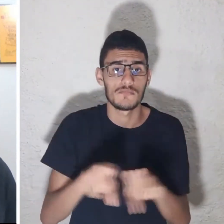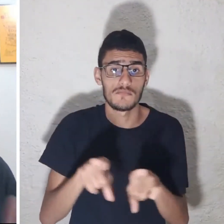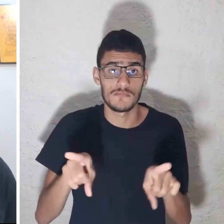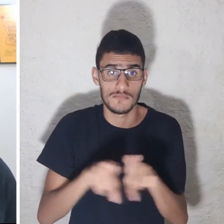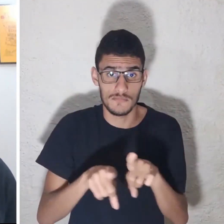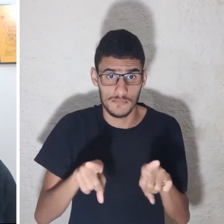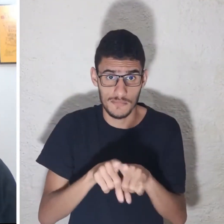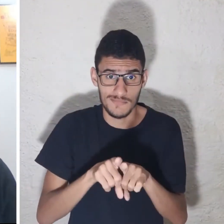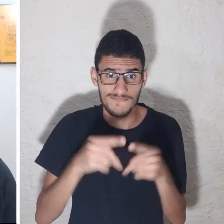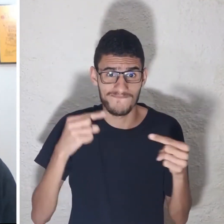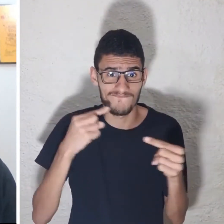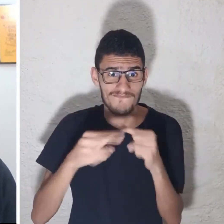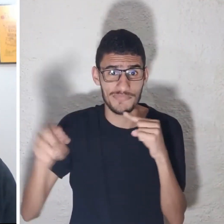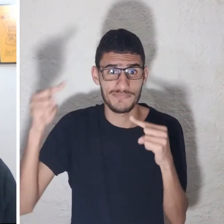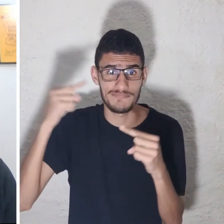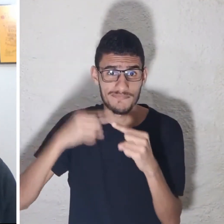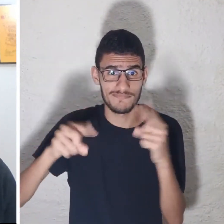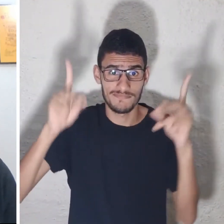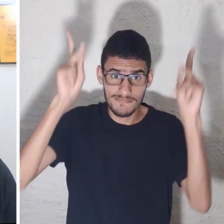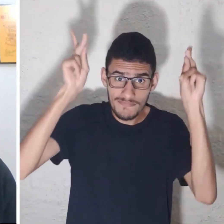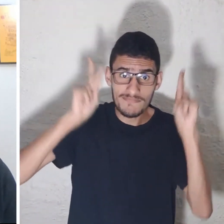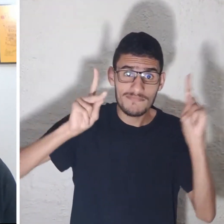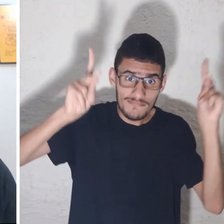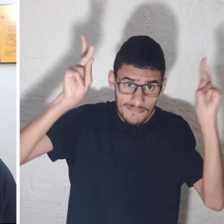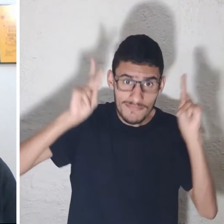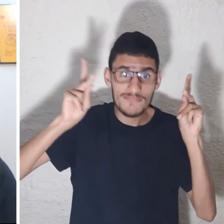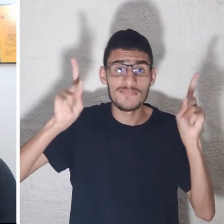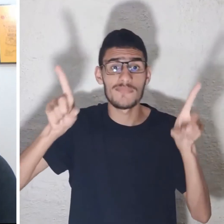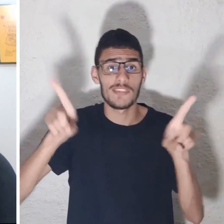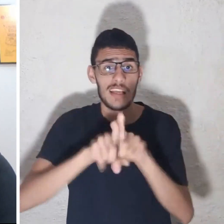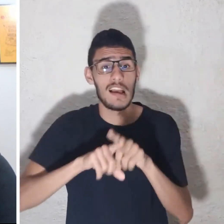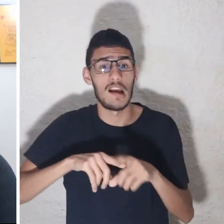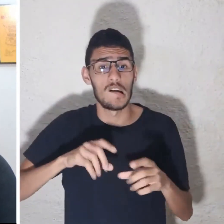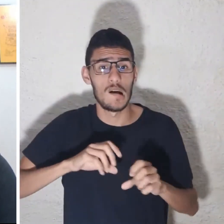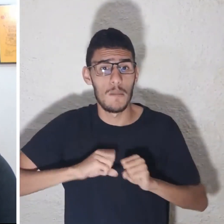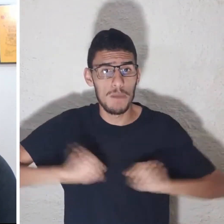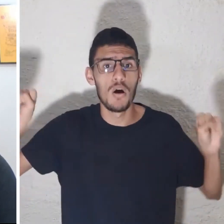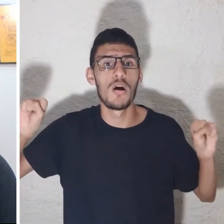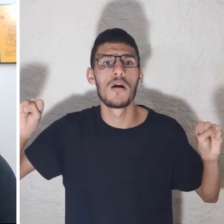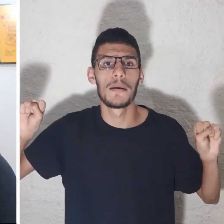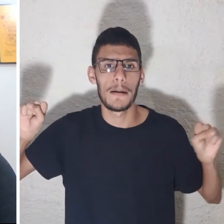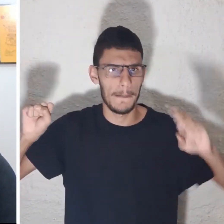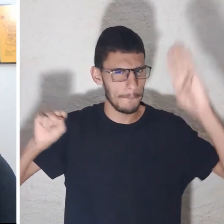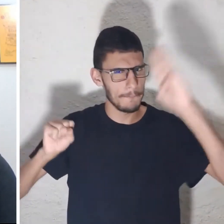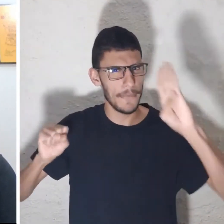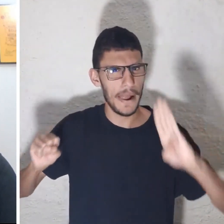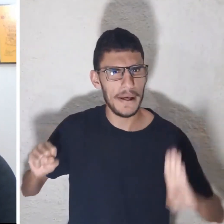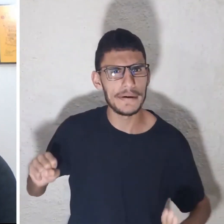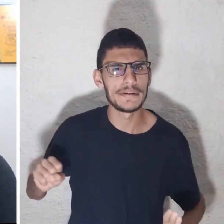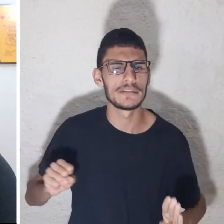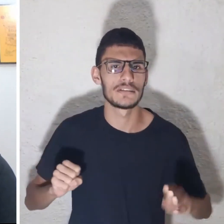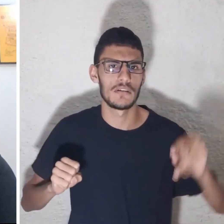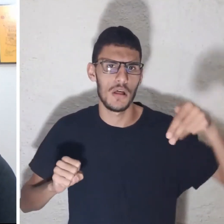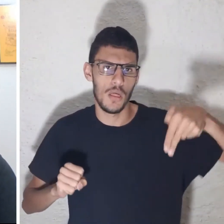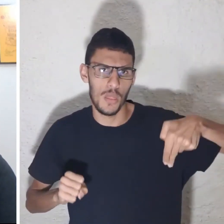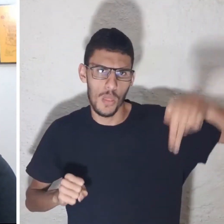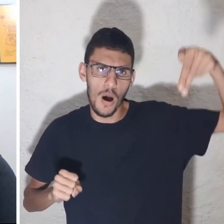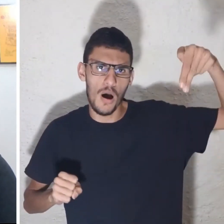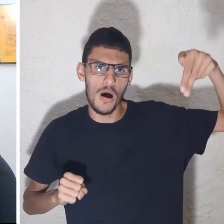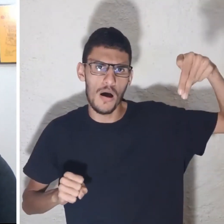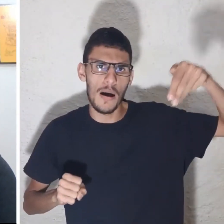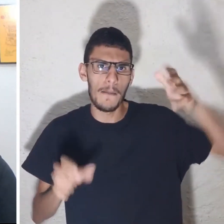Diante também, né, dessas arbitrariedades aí do Dom Pedro, né, houve uma revolta em brasileiros lá